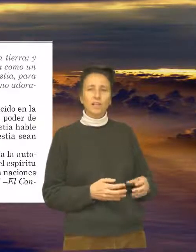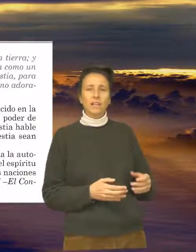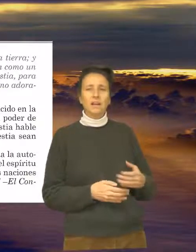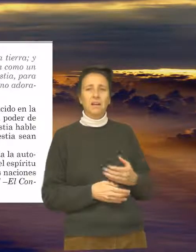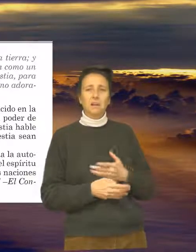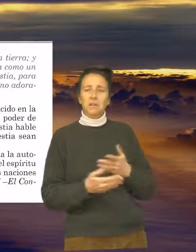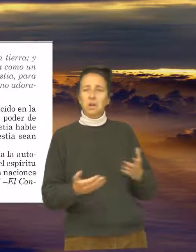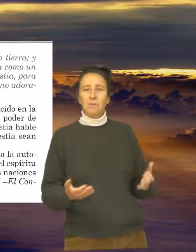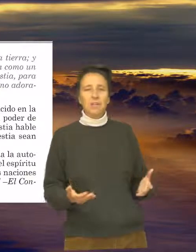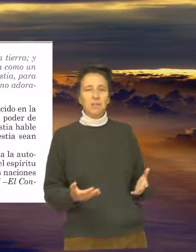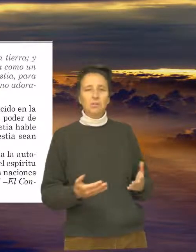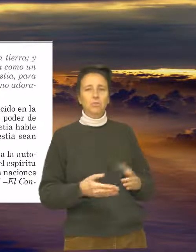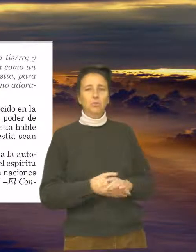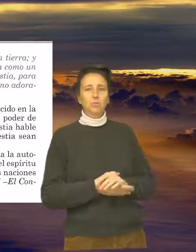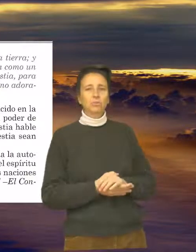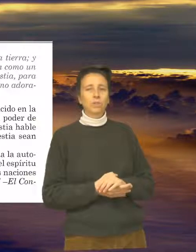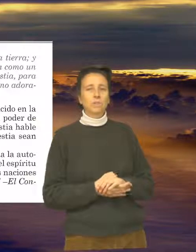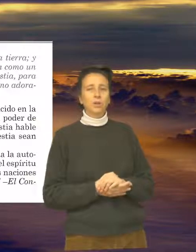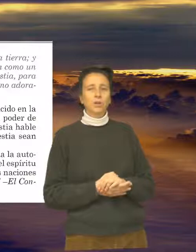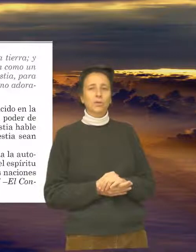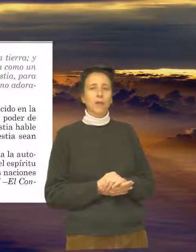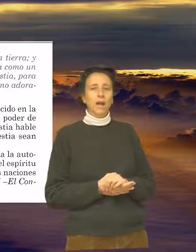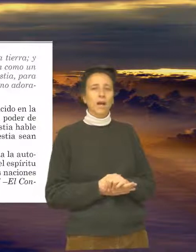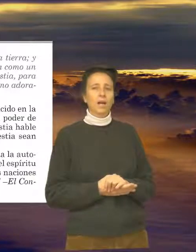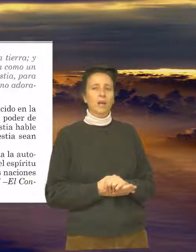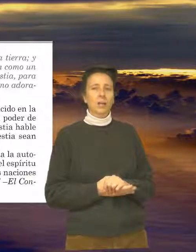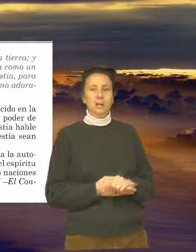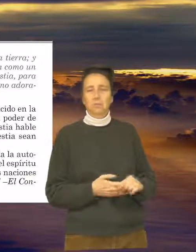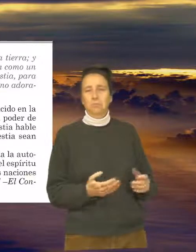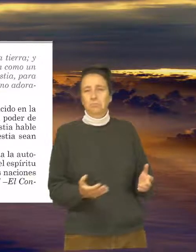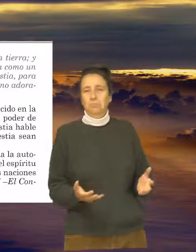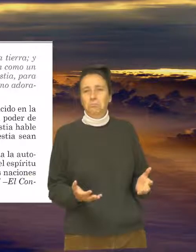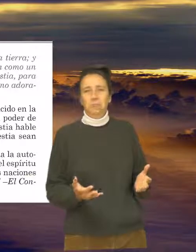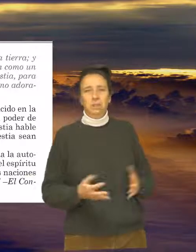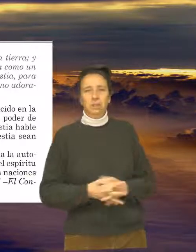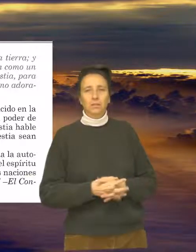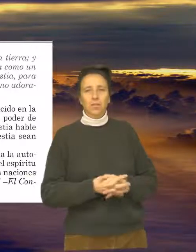protestantismo apóstata, que no había tenido por un tiempo ninguna